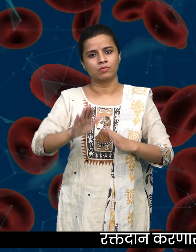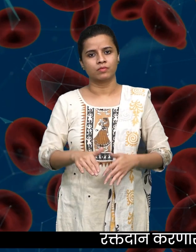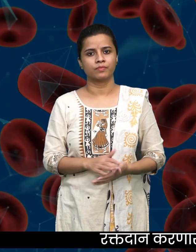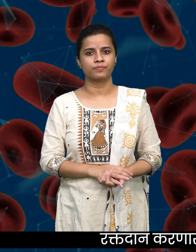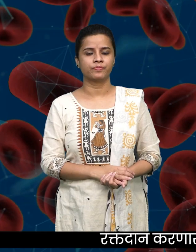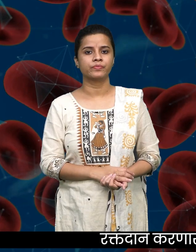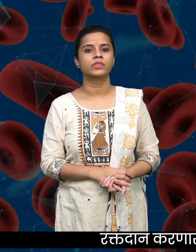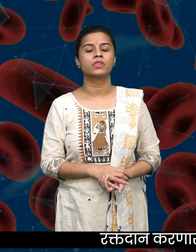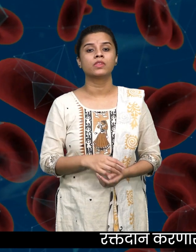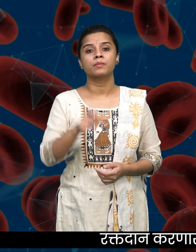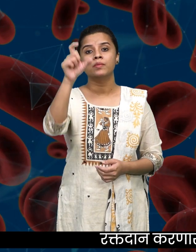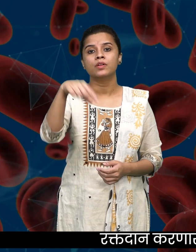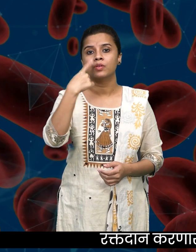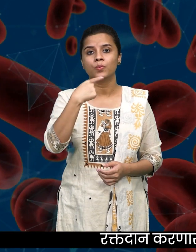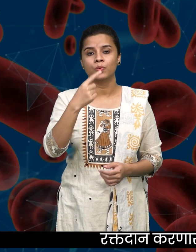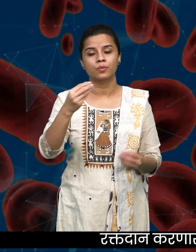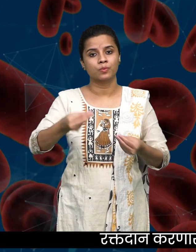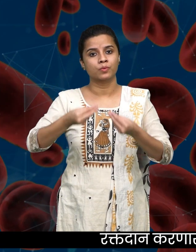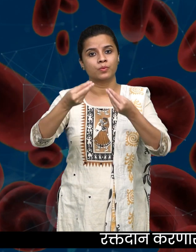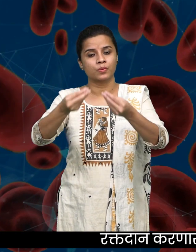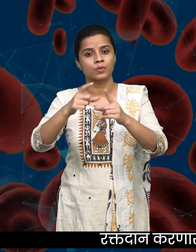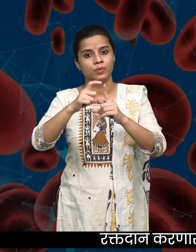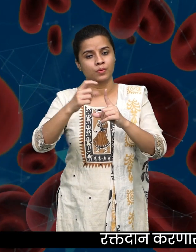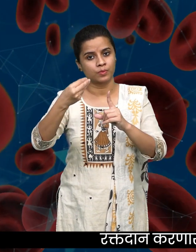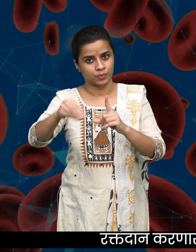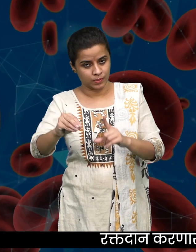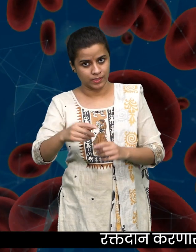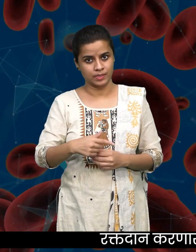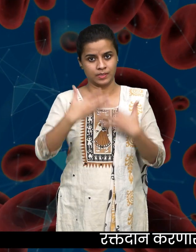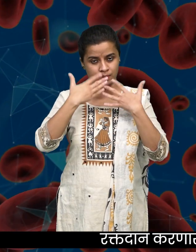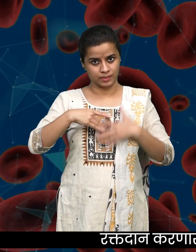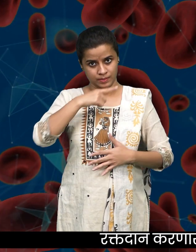रक्तदान करणारी व्यक्ती भविष्यात रक्तदान करू शकते.